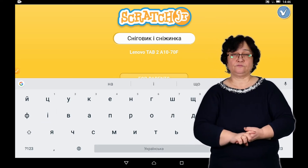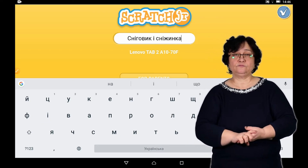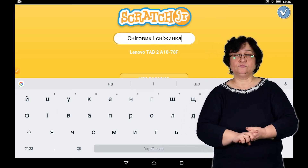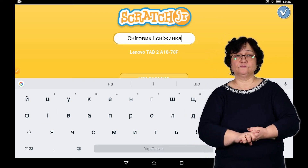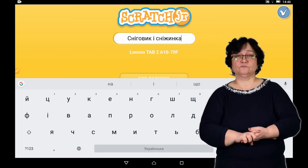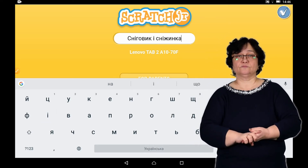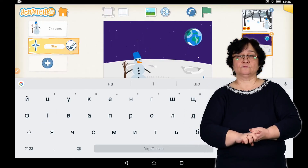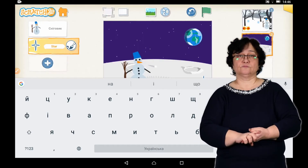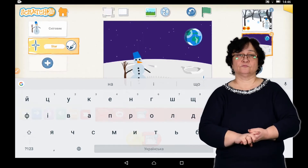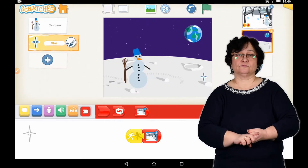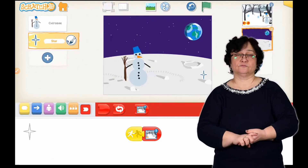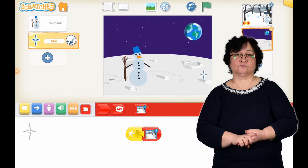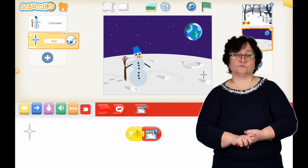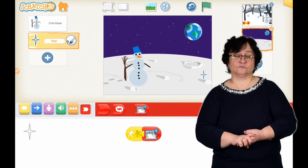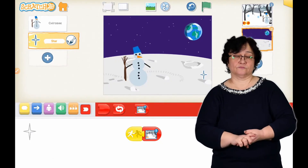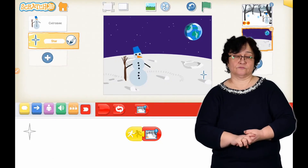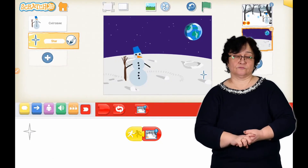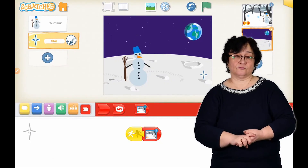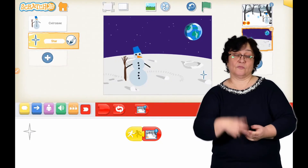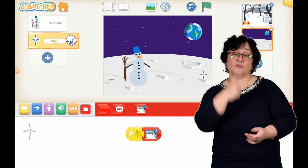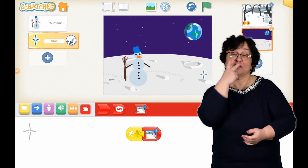Сніжинки.